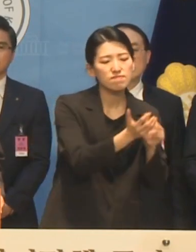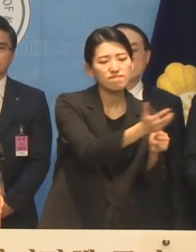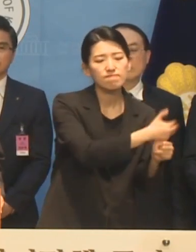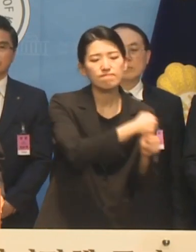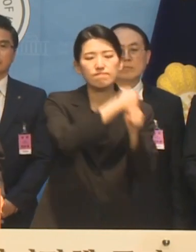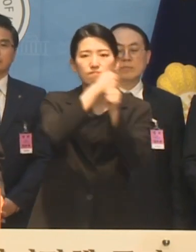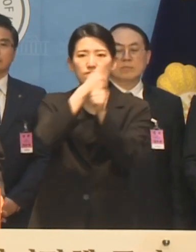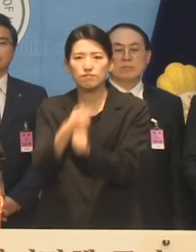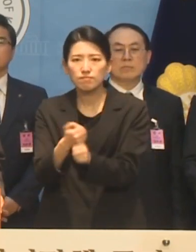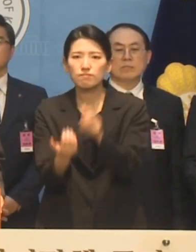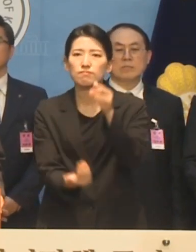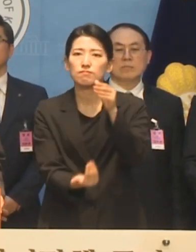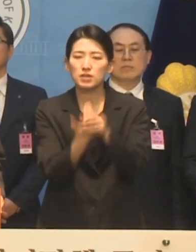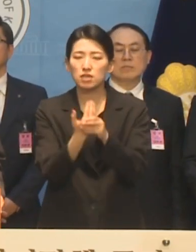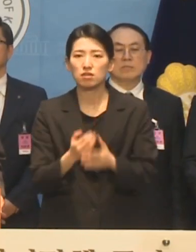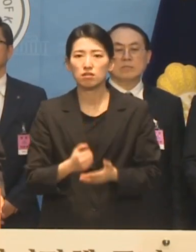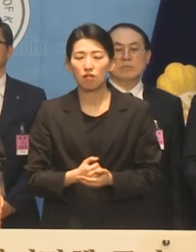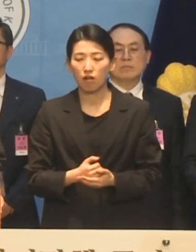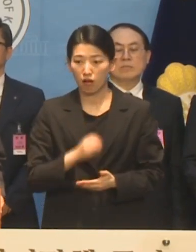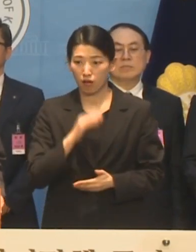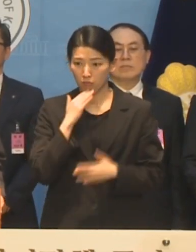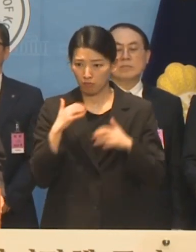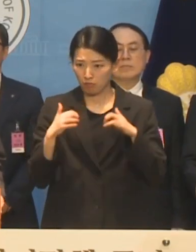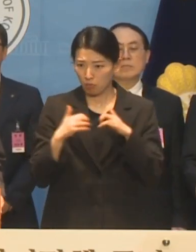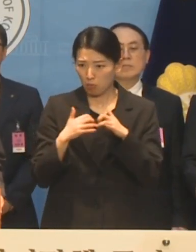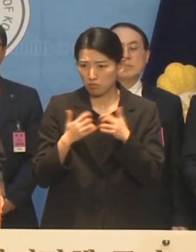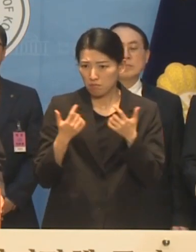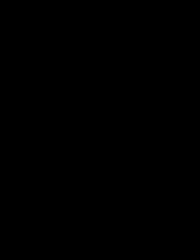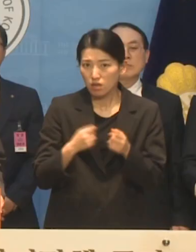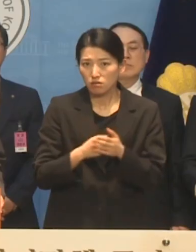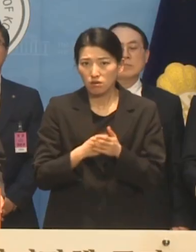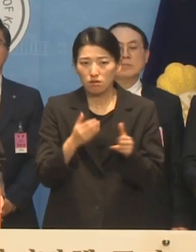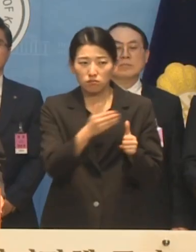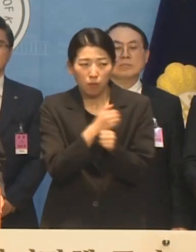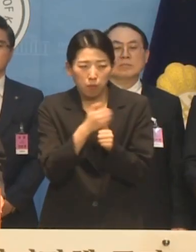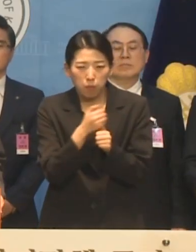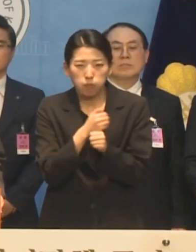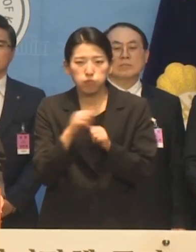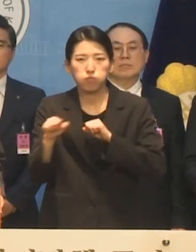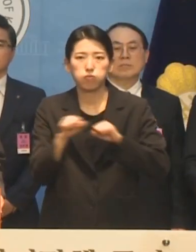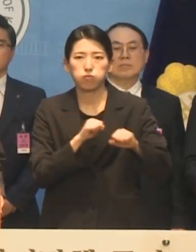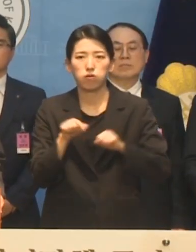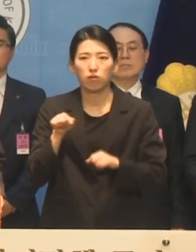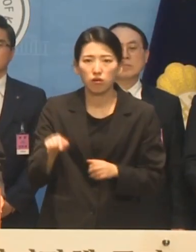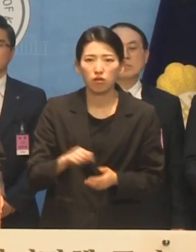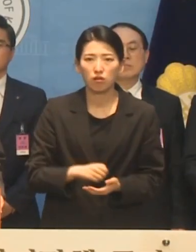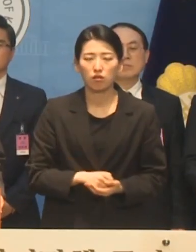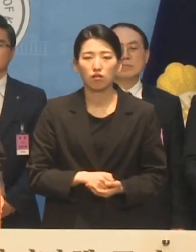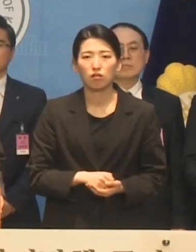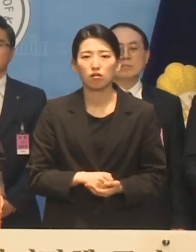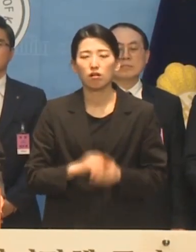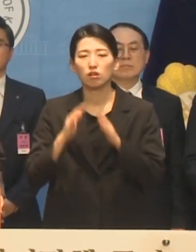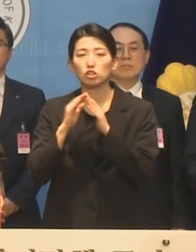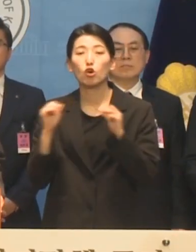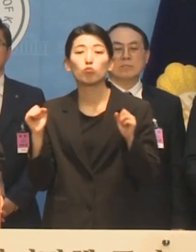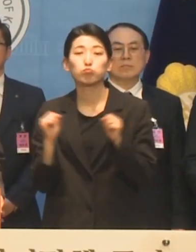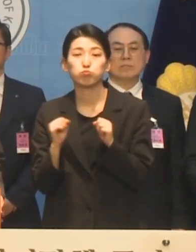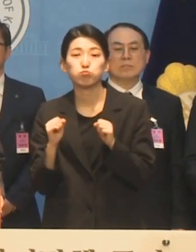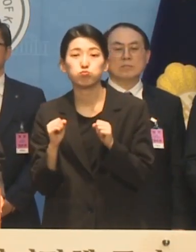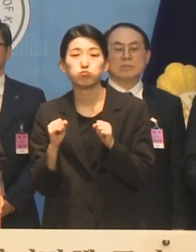있었습니다. 전쟁을 방불케 하는 체포 시도를 앞두고 전북이 지역구인 검사